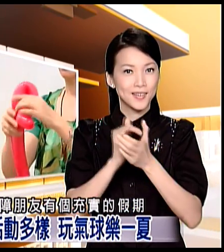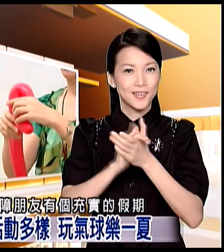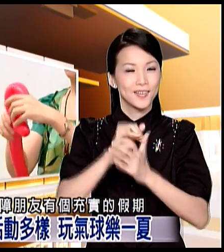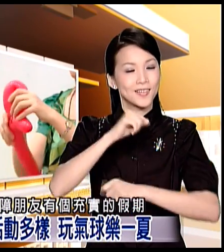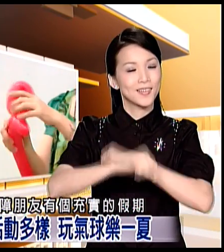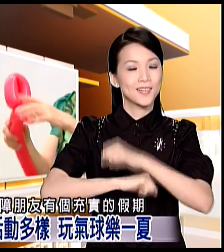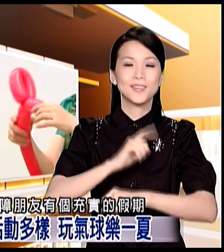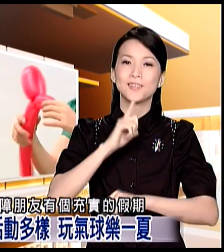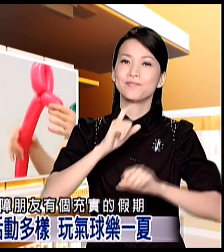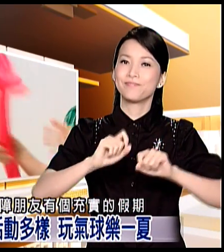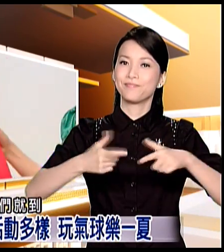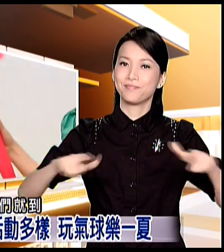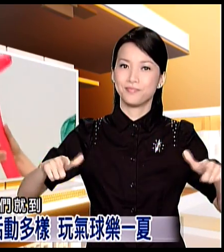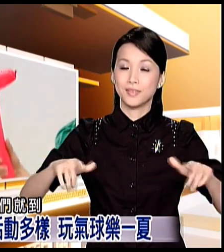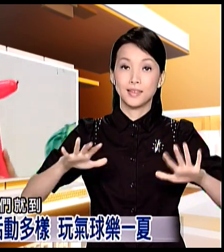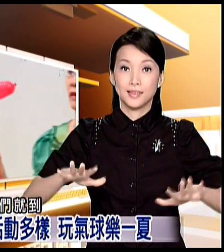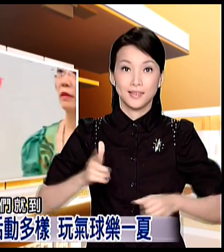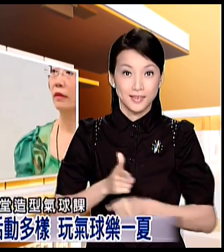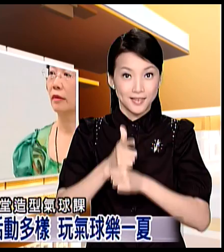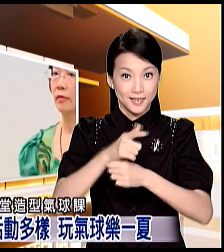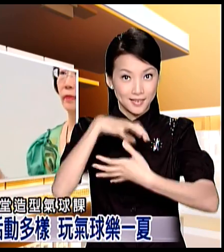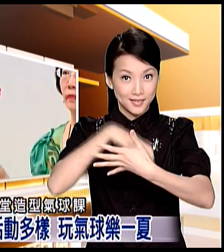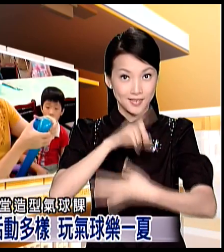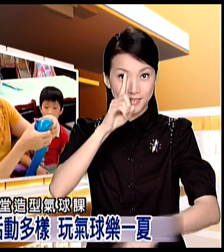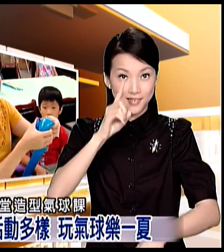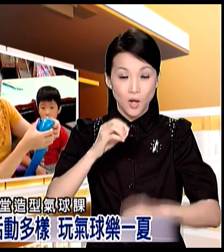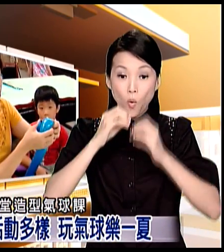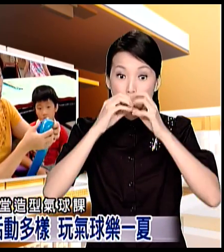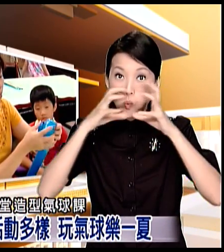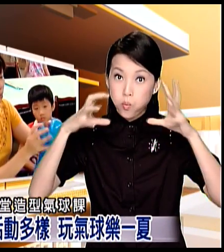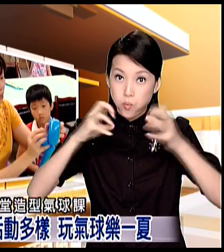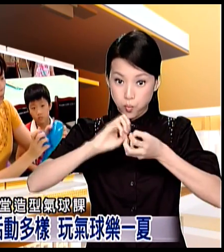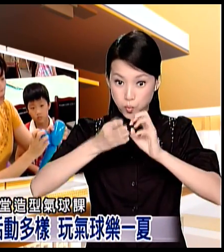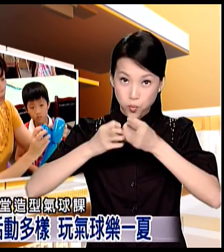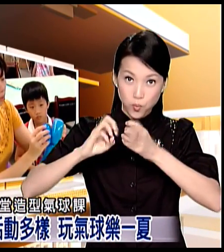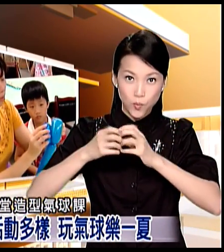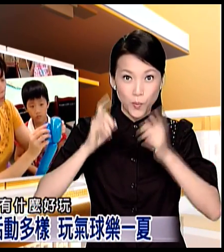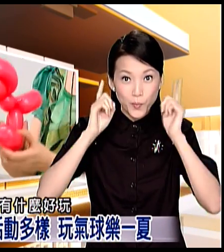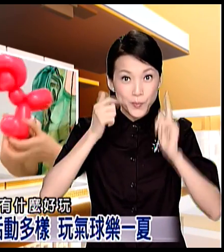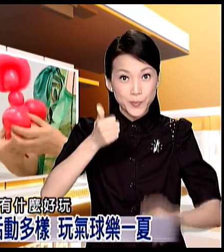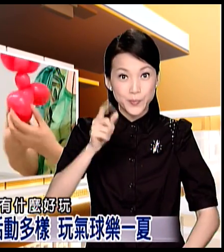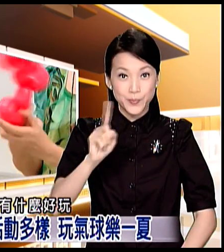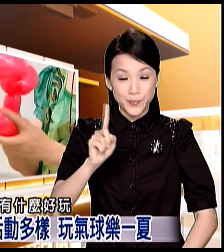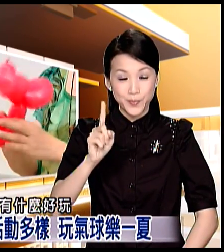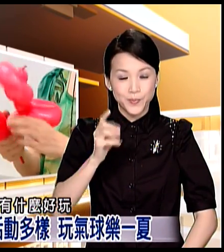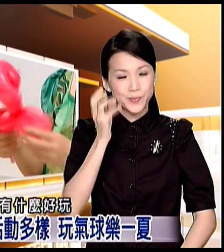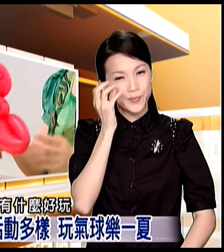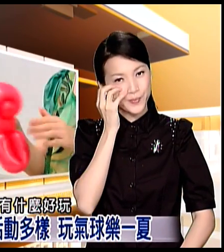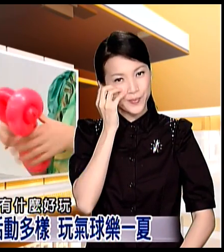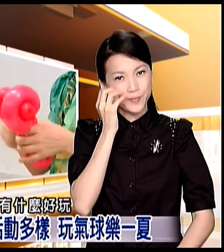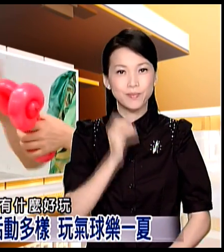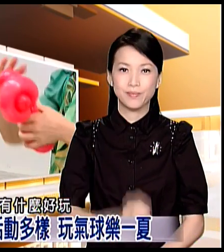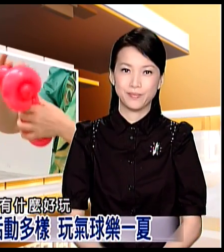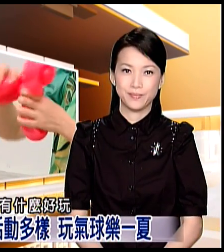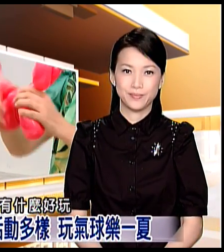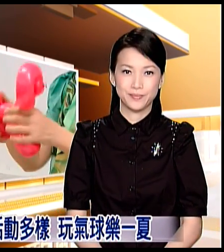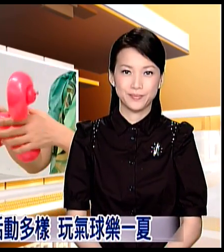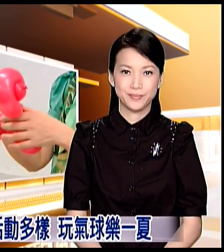期。今天我们就到其中一堂造型气球课，去看看那里有什么好玩的。